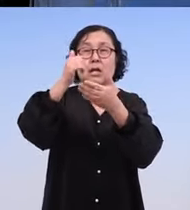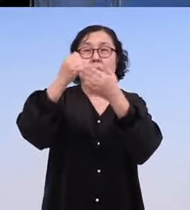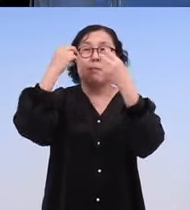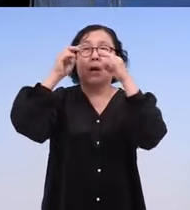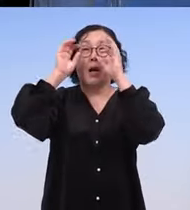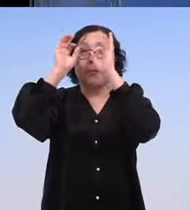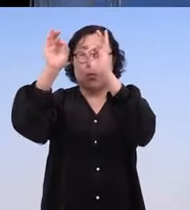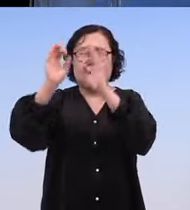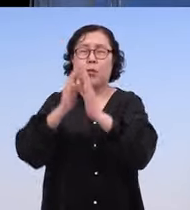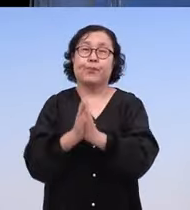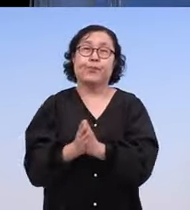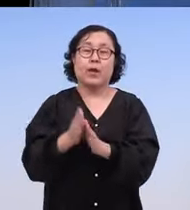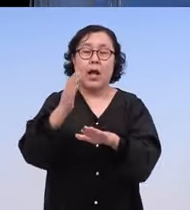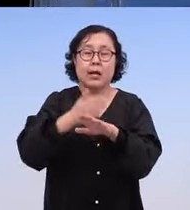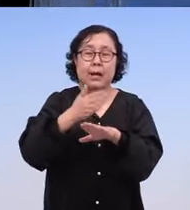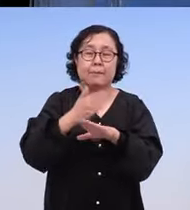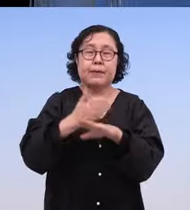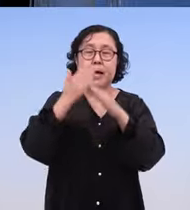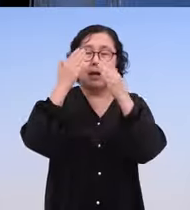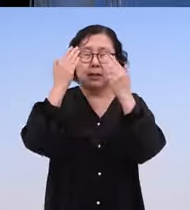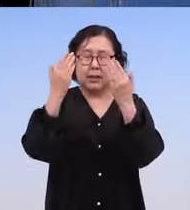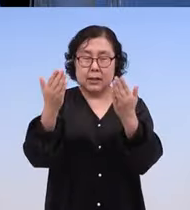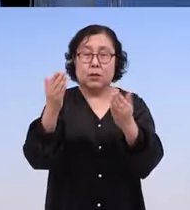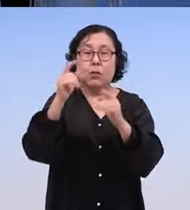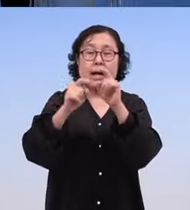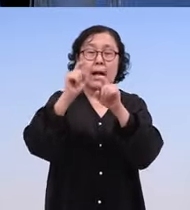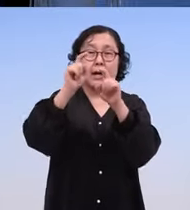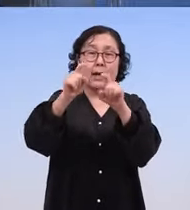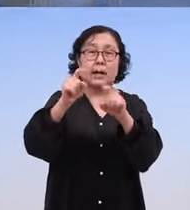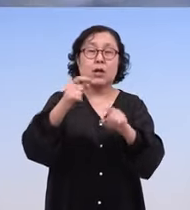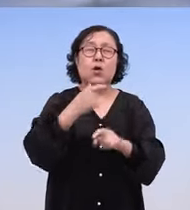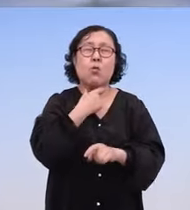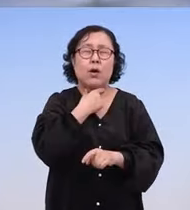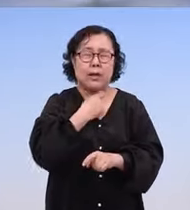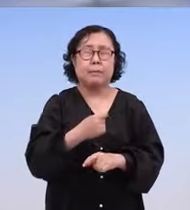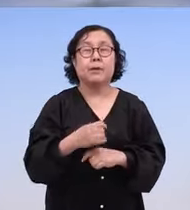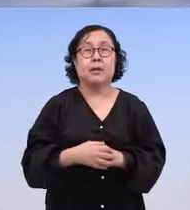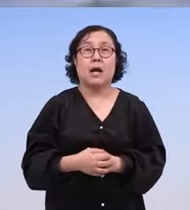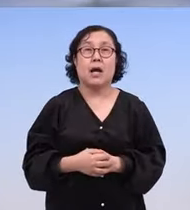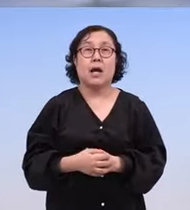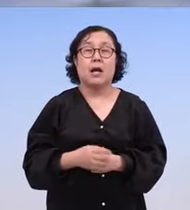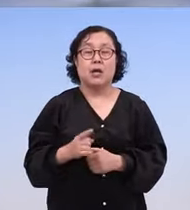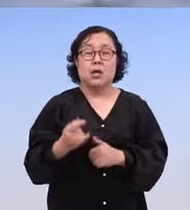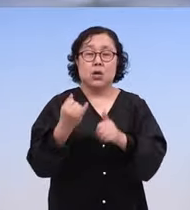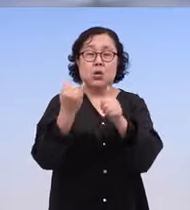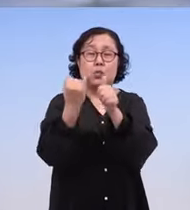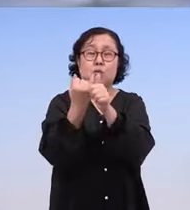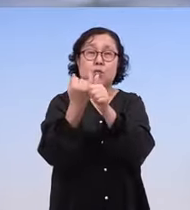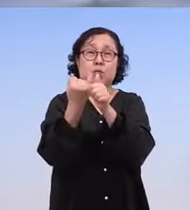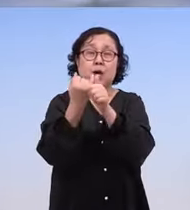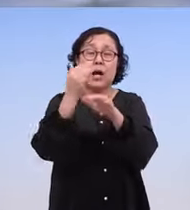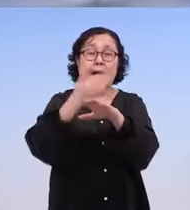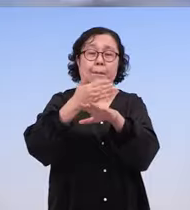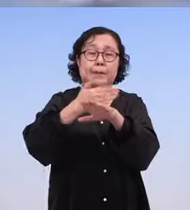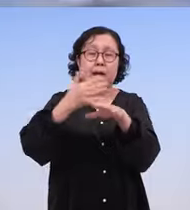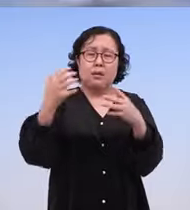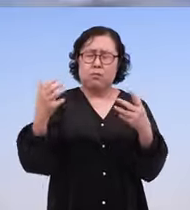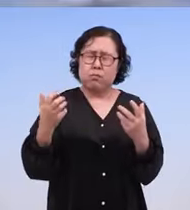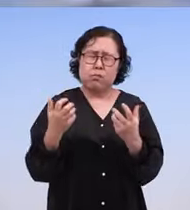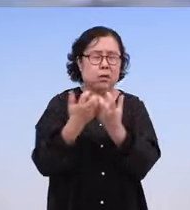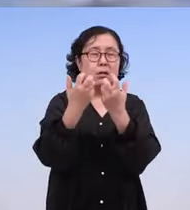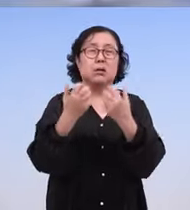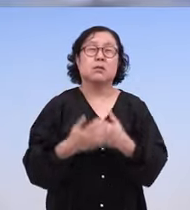바라보고 감사하며 나아가는 저희 부부가 되기를 소망합니다. 온통 이 부부가 감사로 도배를 해놓은 거예요.